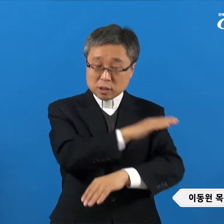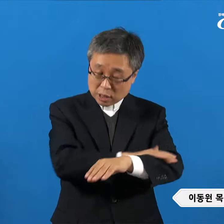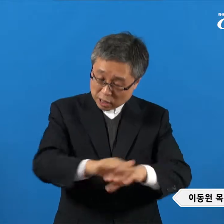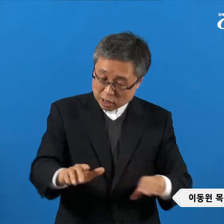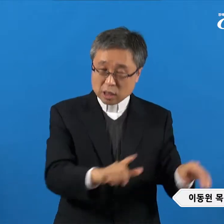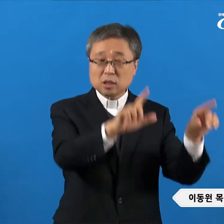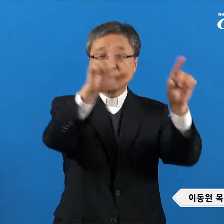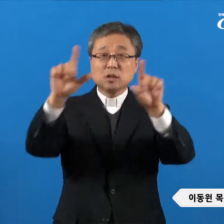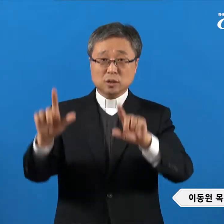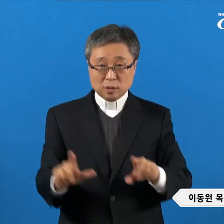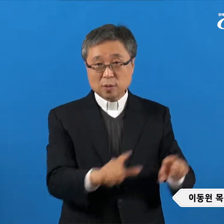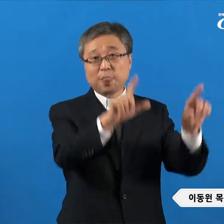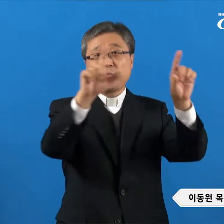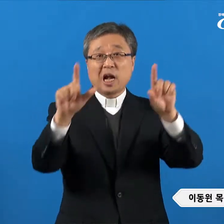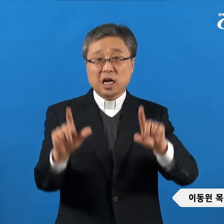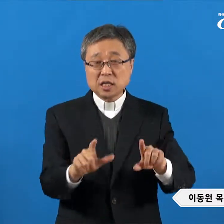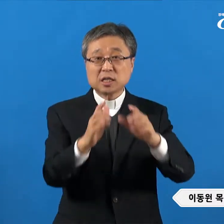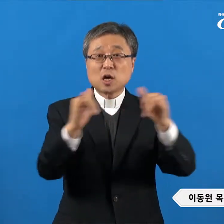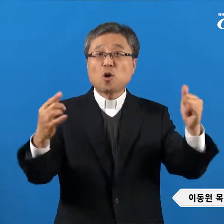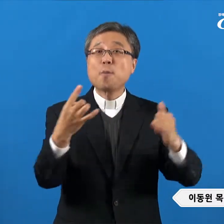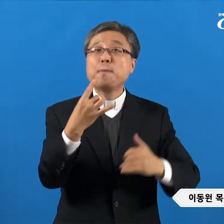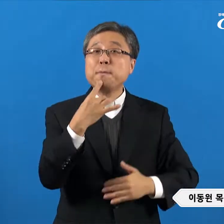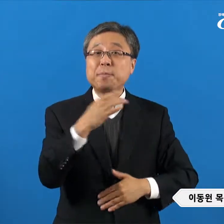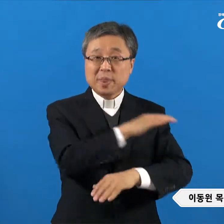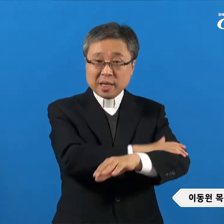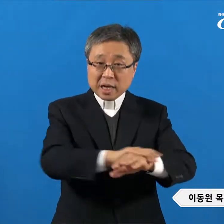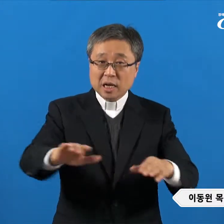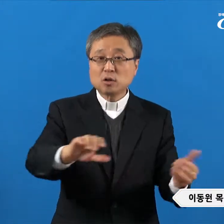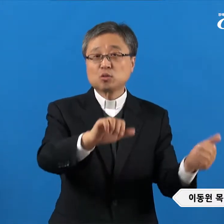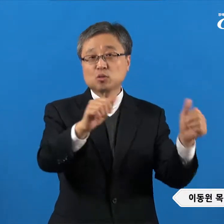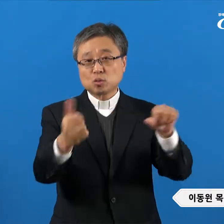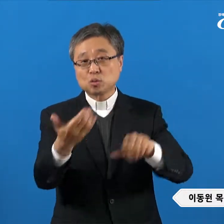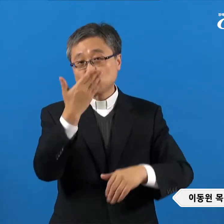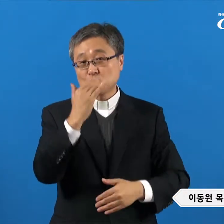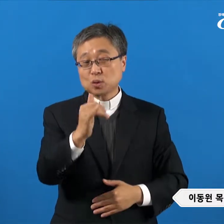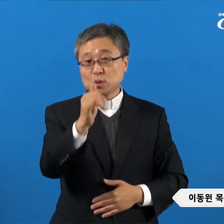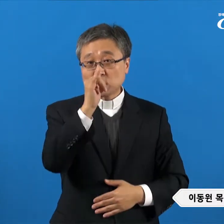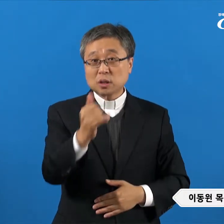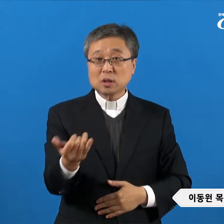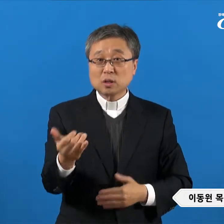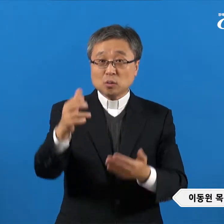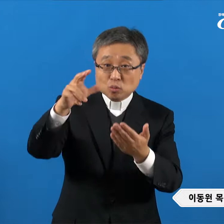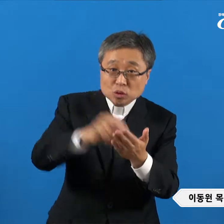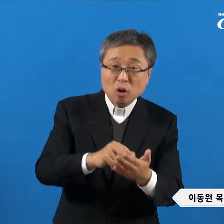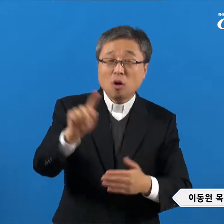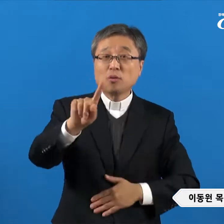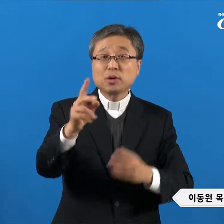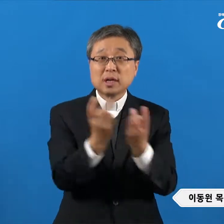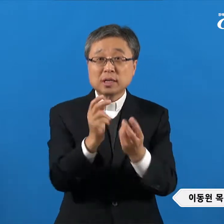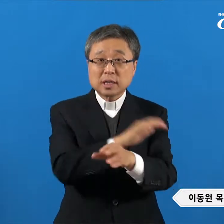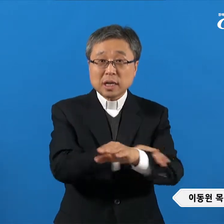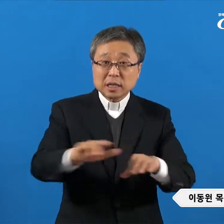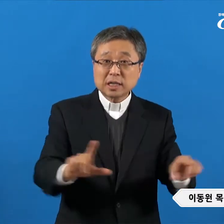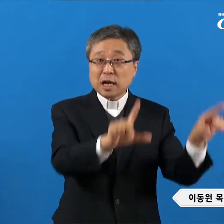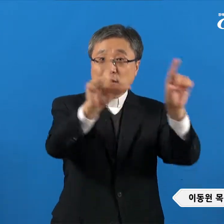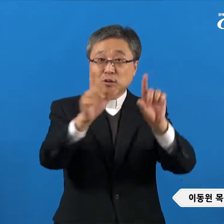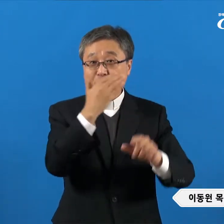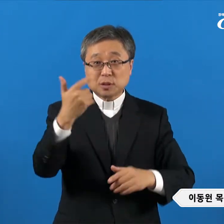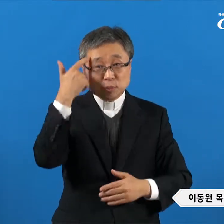잘 사는 사람만이 잘 죽을 수가 있는 것입니다. 근데 문제는 어떻게 잘 살 수가 있습니까? 그리스도인들의